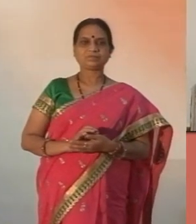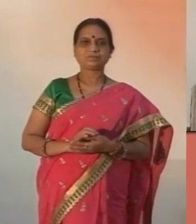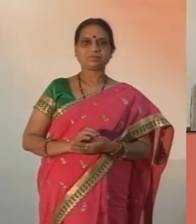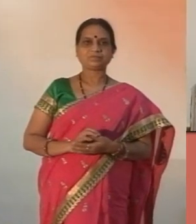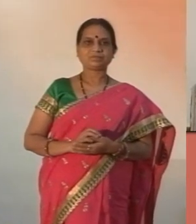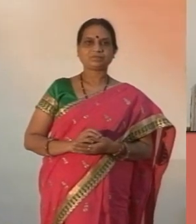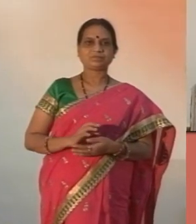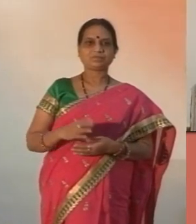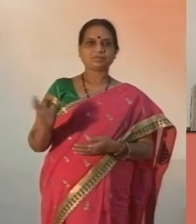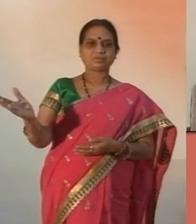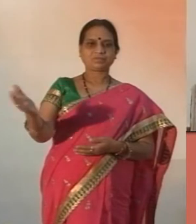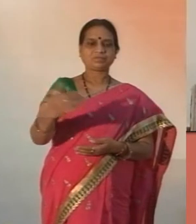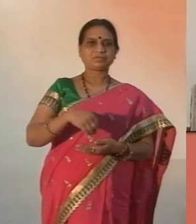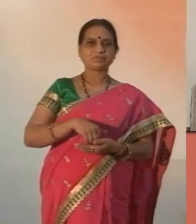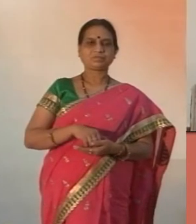वैसे भी